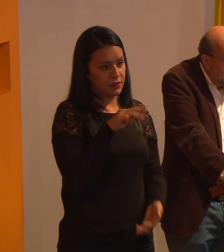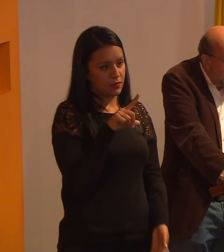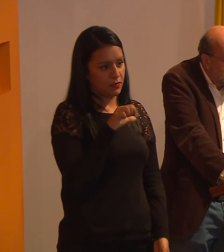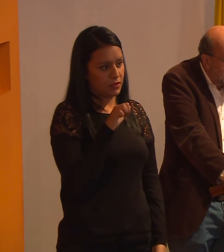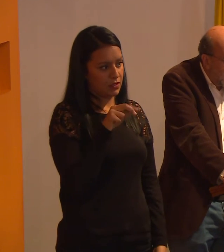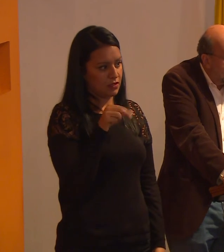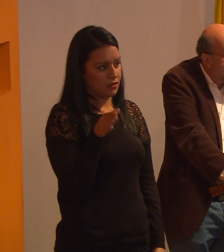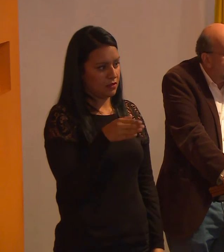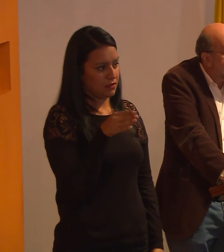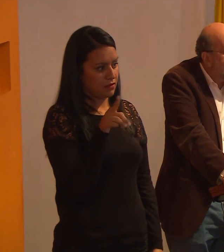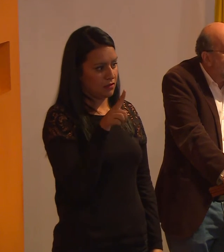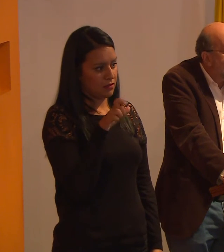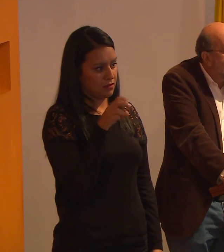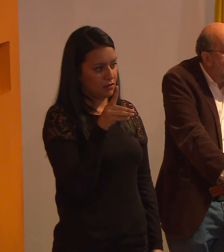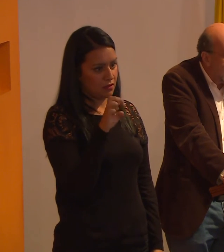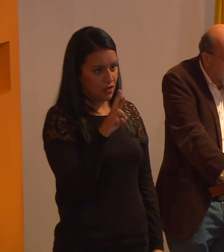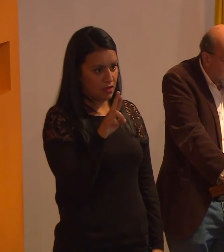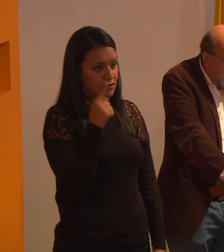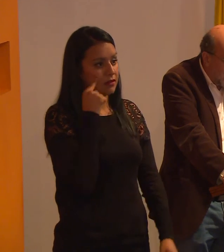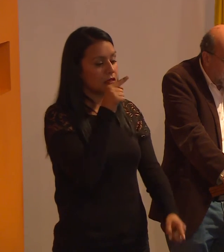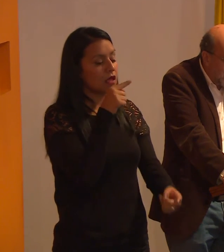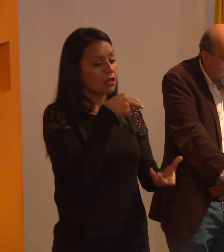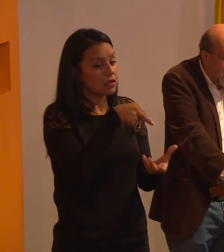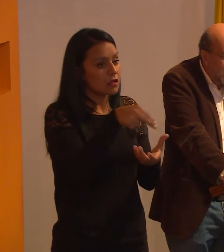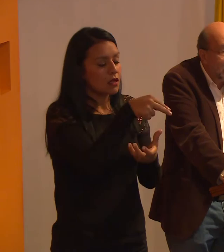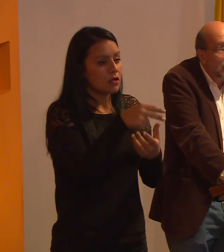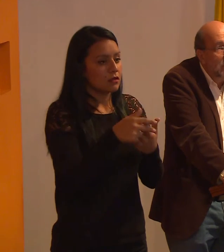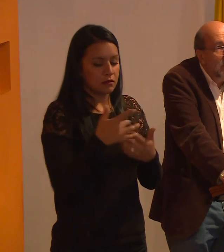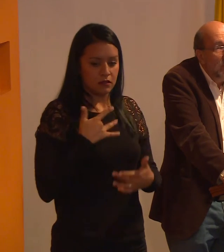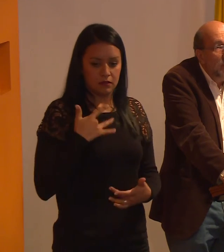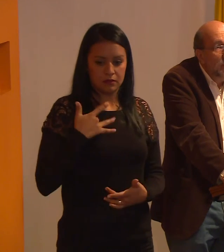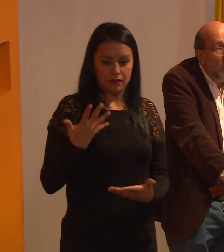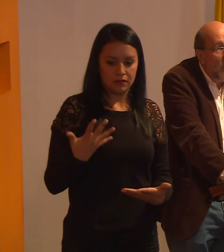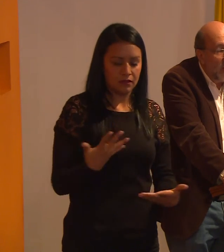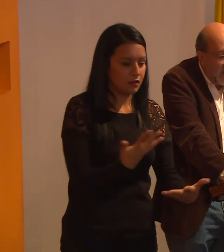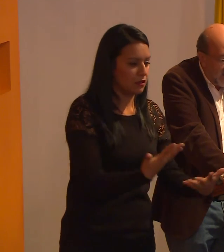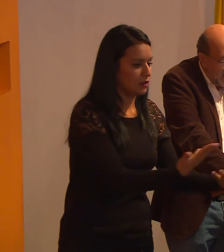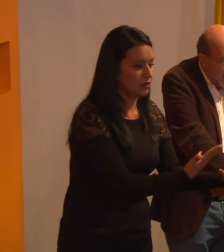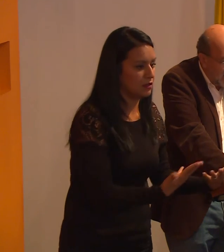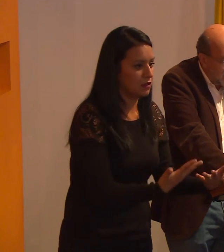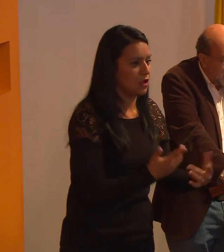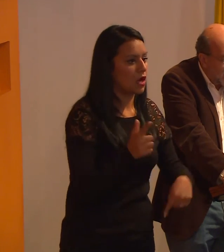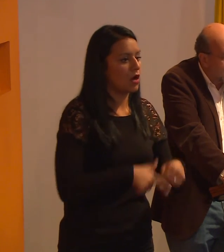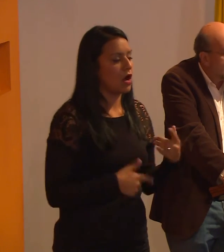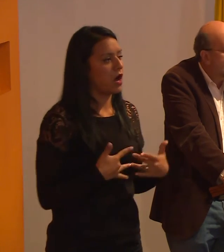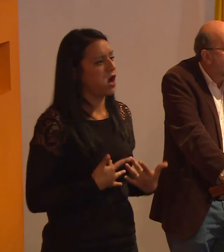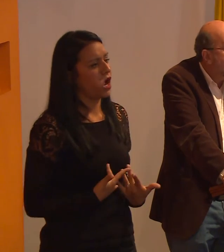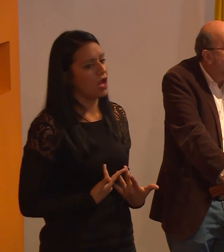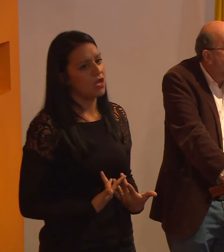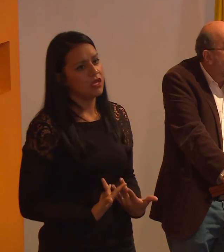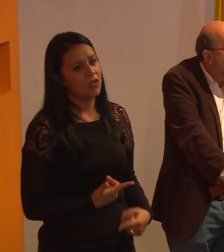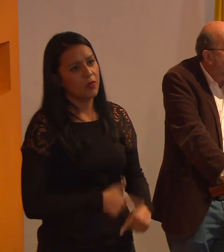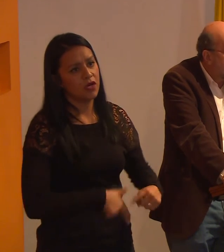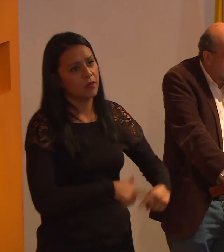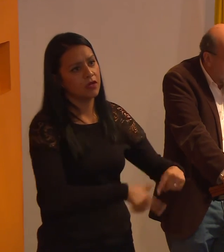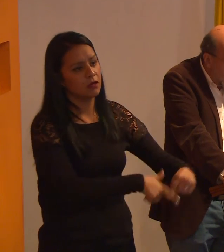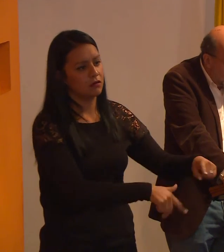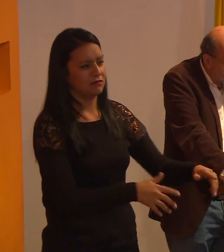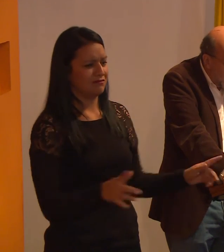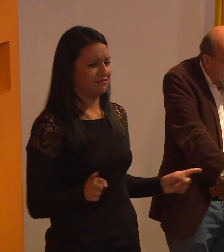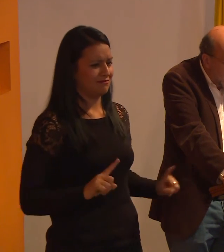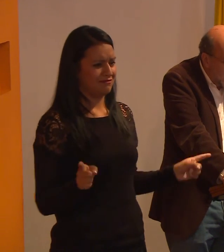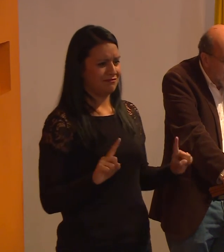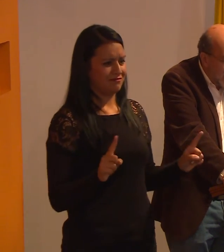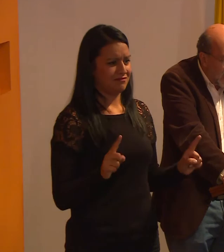las dificultades están destinadas a despertarnos, no a desalentarnos.